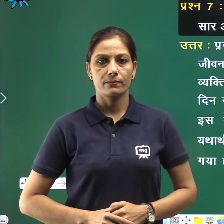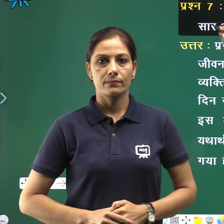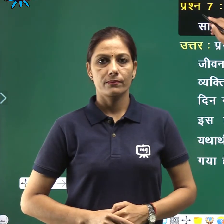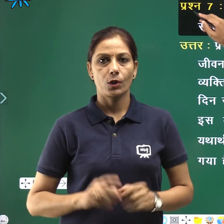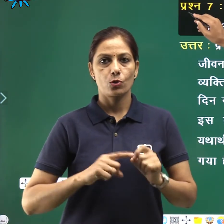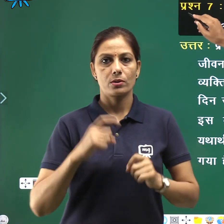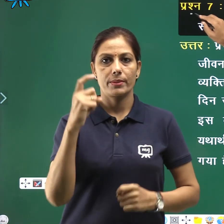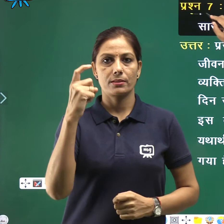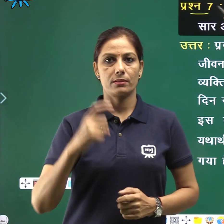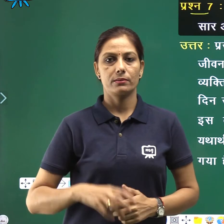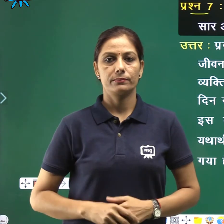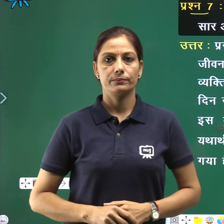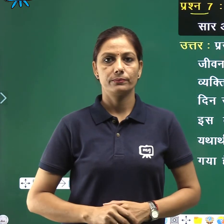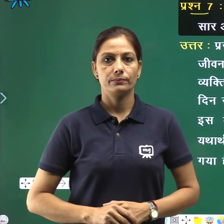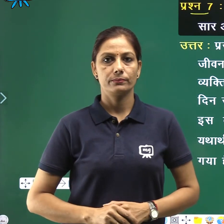प्रश्न 7,